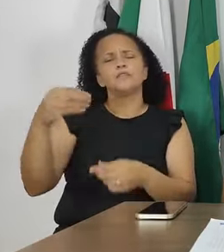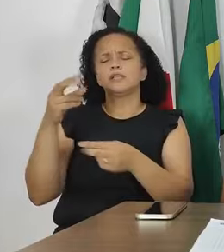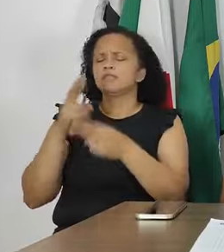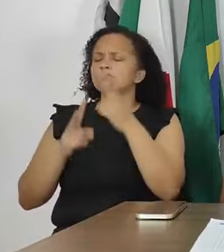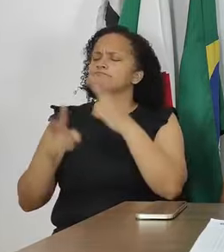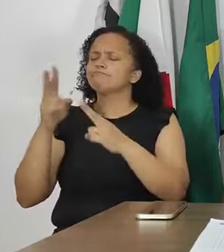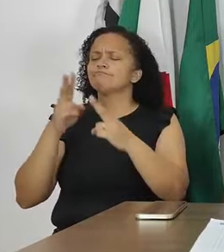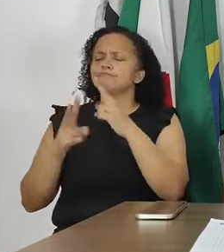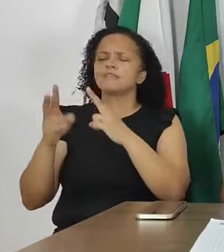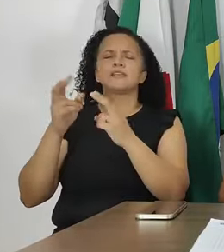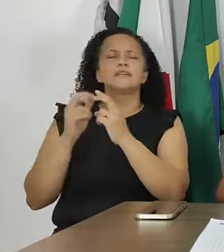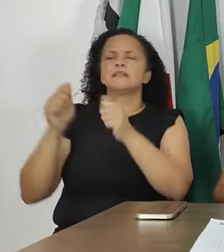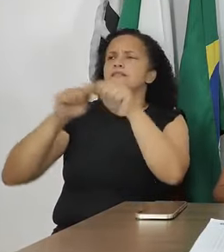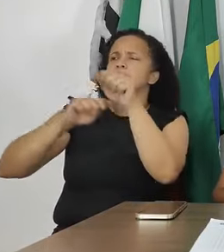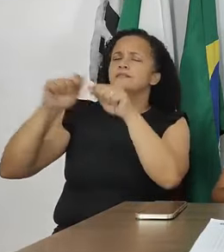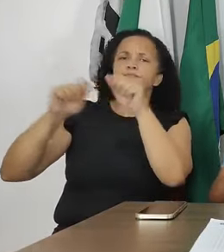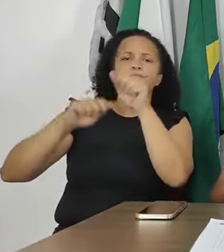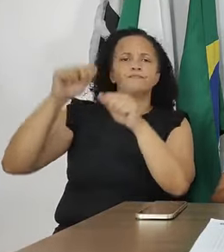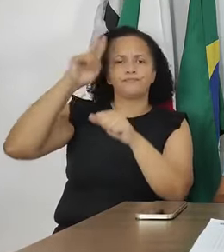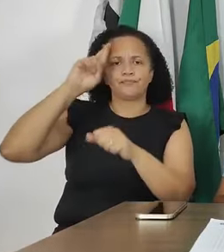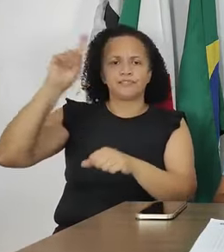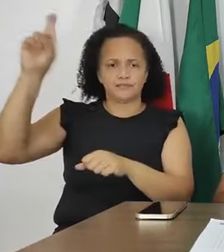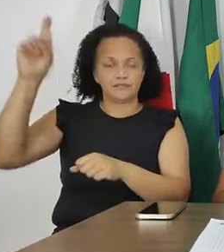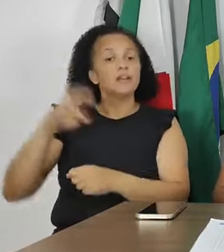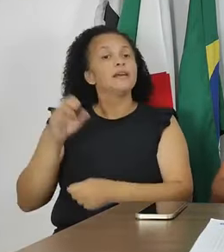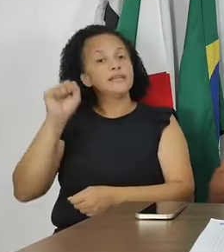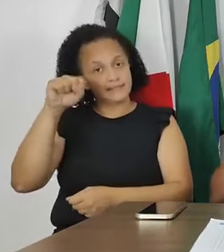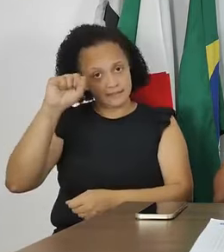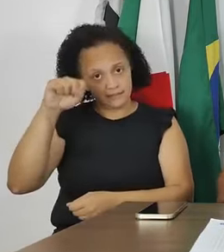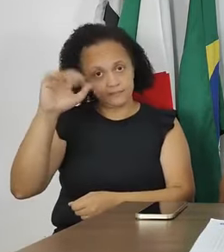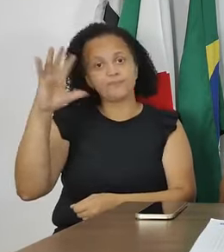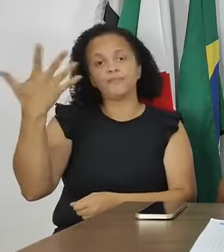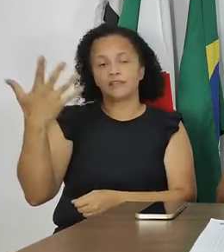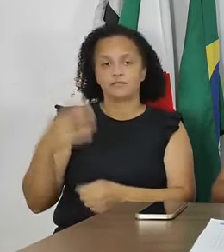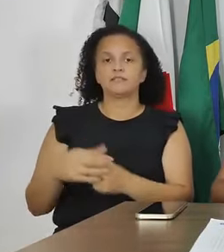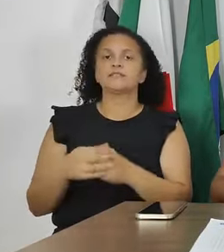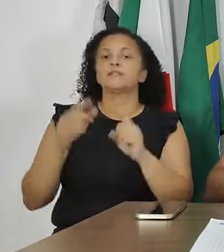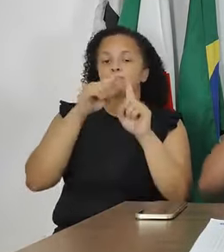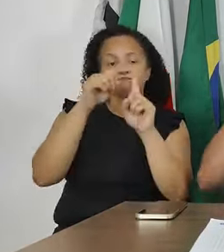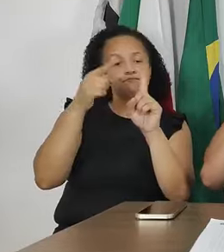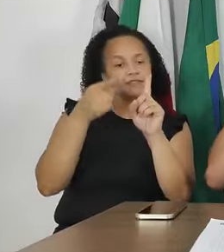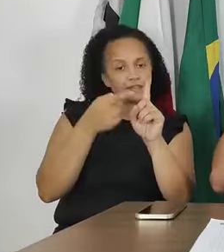vida dele. Foi assim. Ela ficou grávida, teve Samuel,